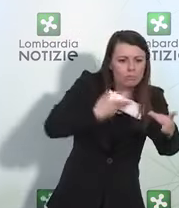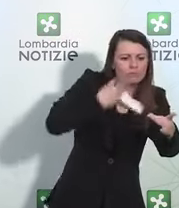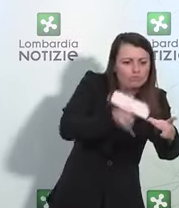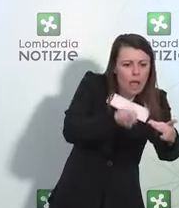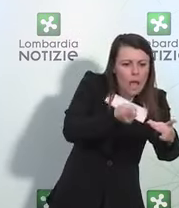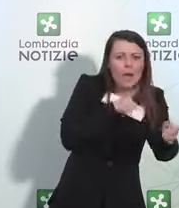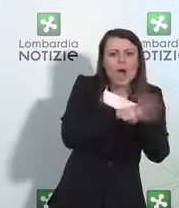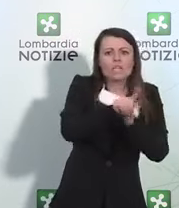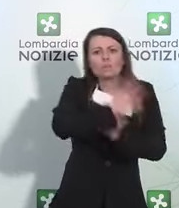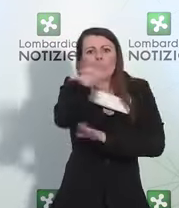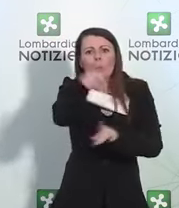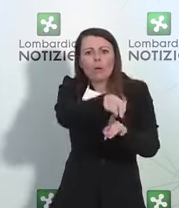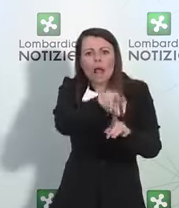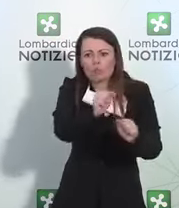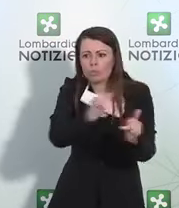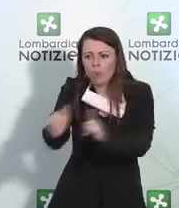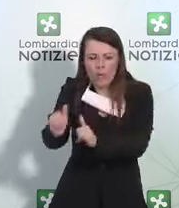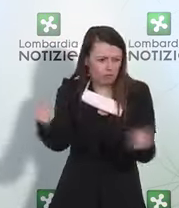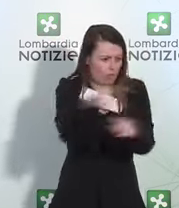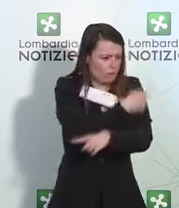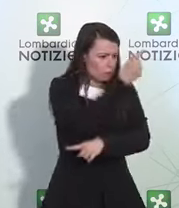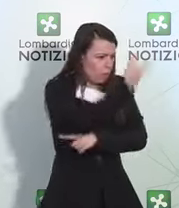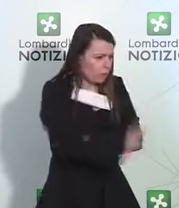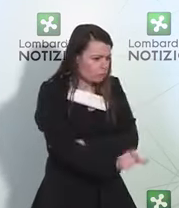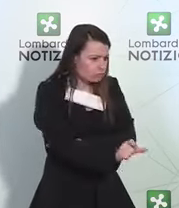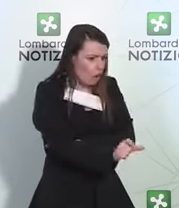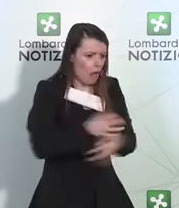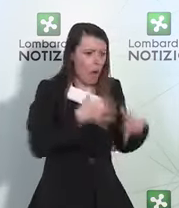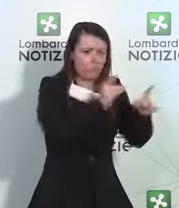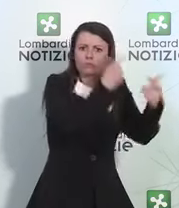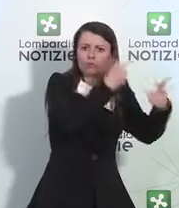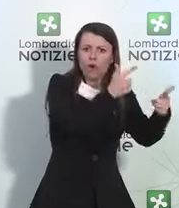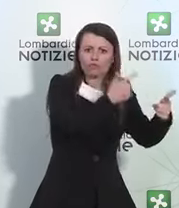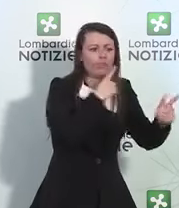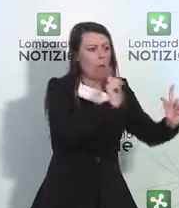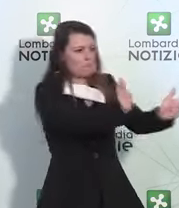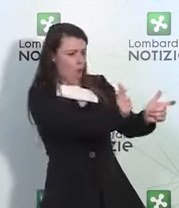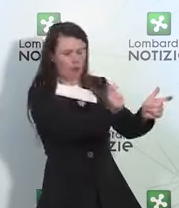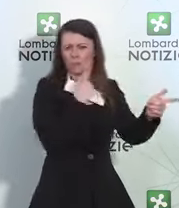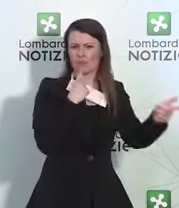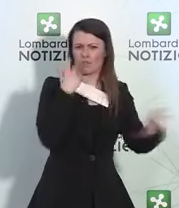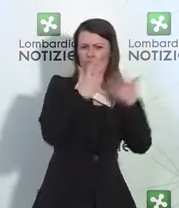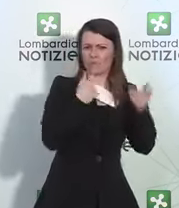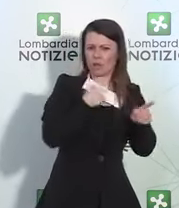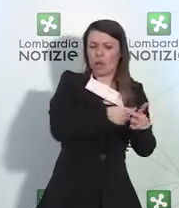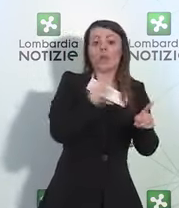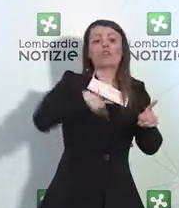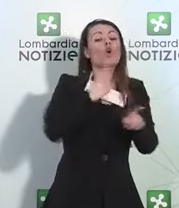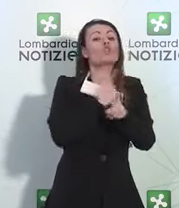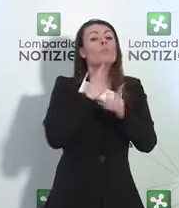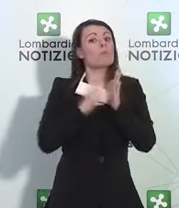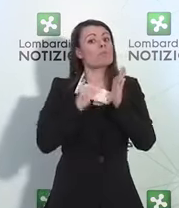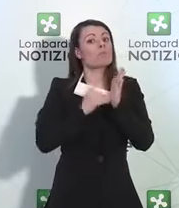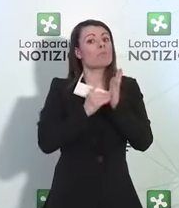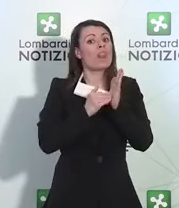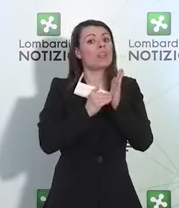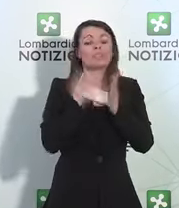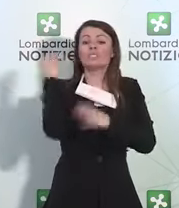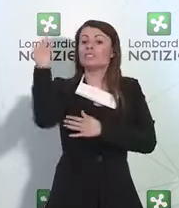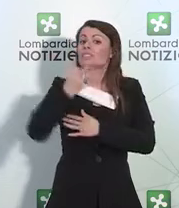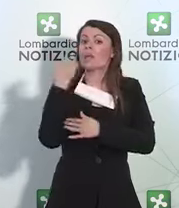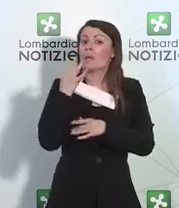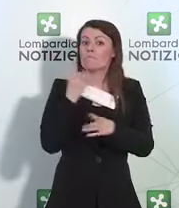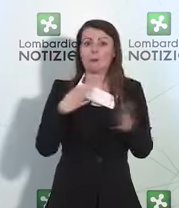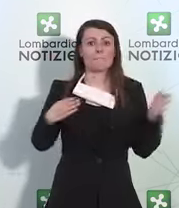invece magari a negativo quindi io credo che la cautela non in questi casi non si sa mai sufficiente il